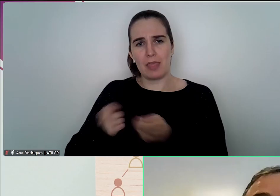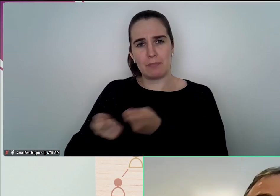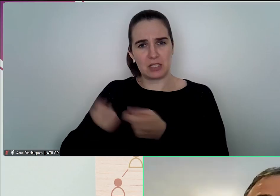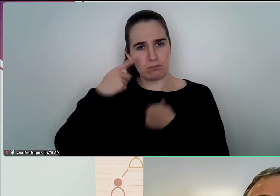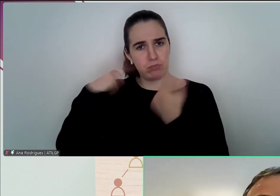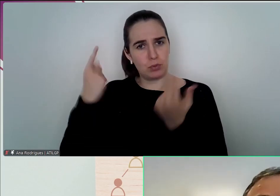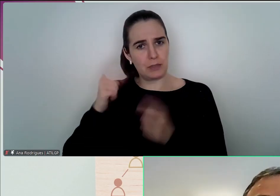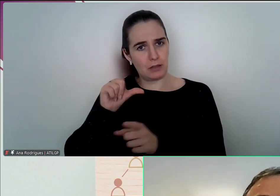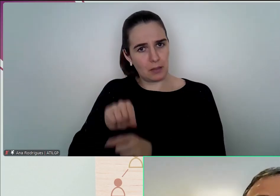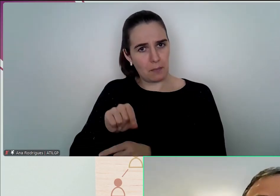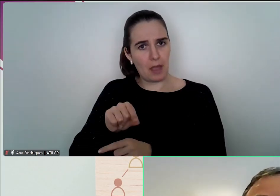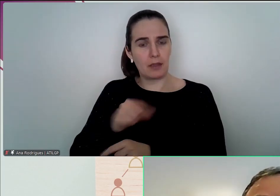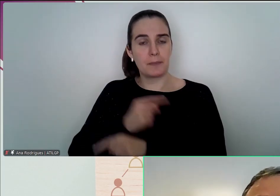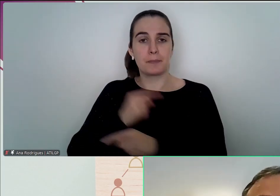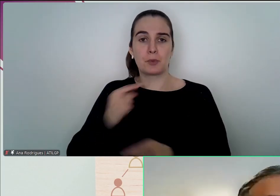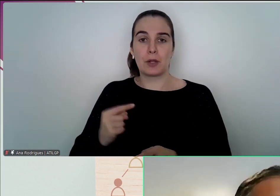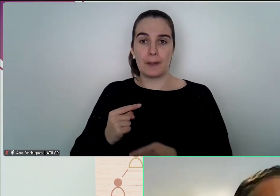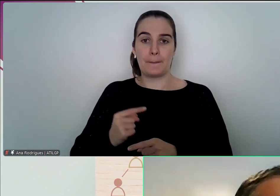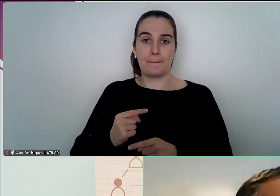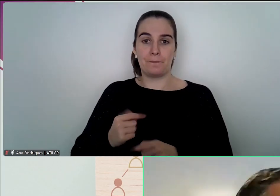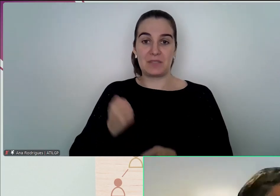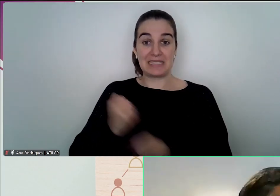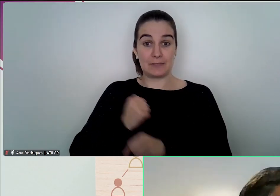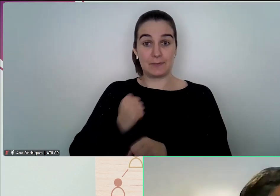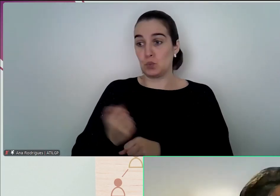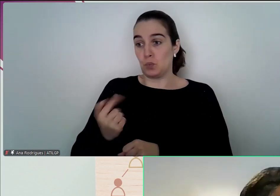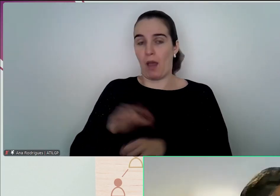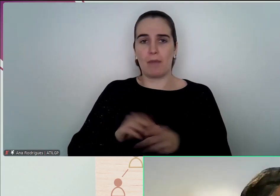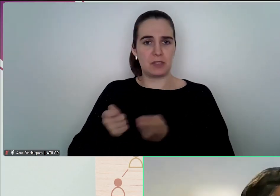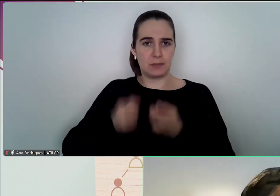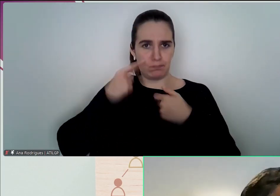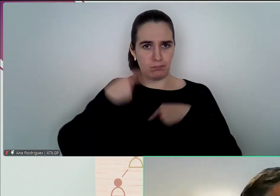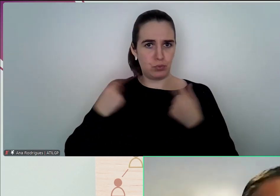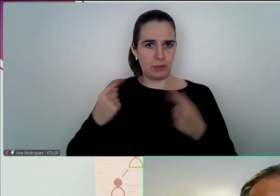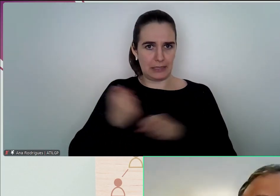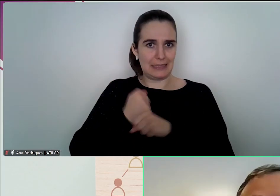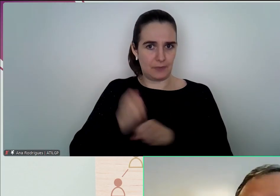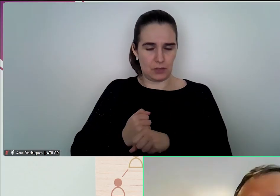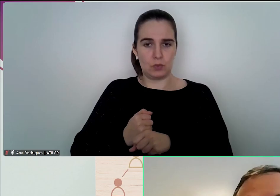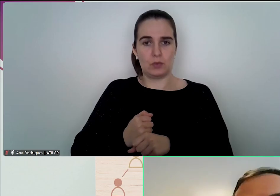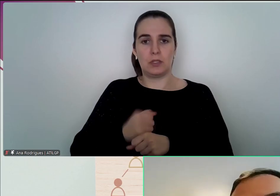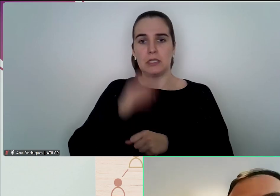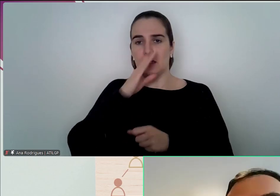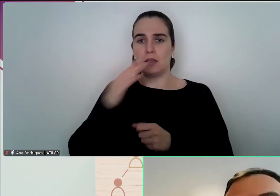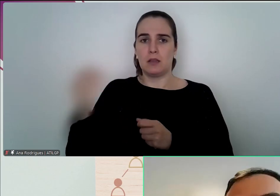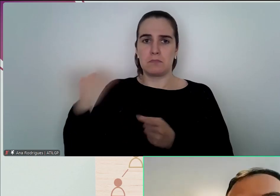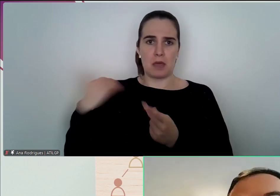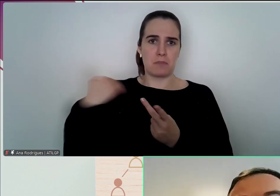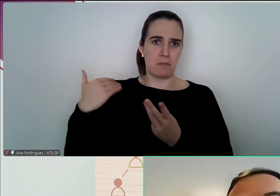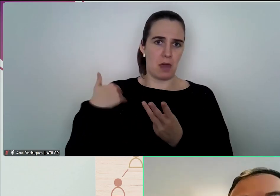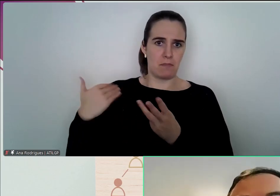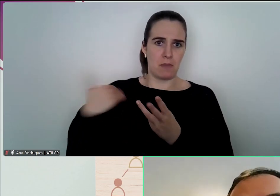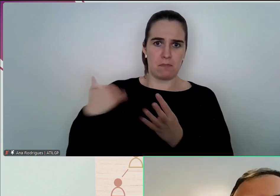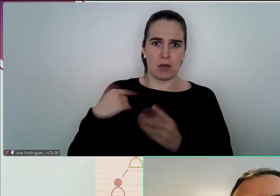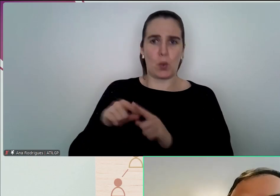seja, um serviço da administração pública que seja bombardeado, um serviço de